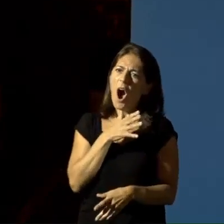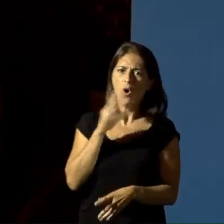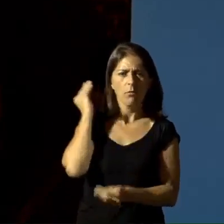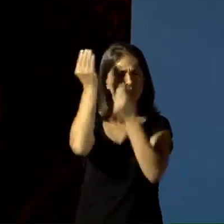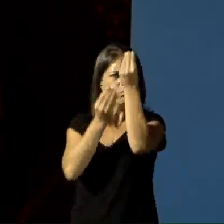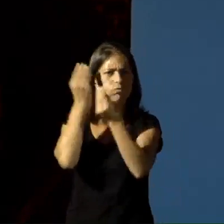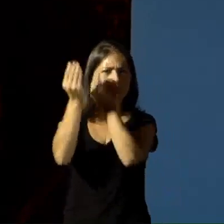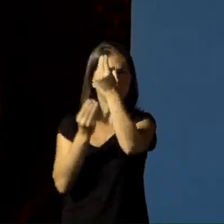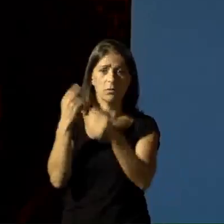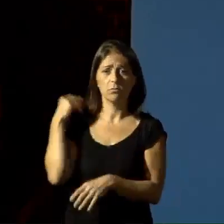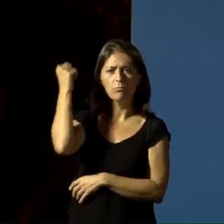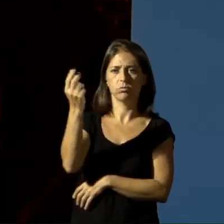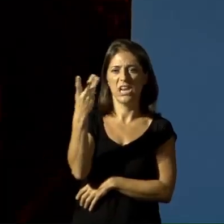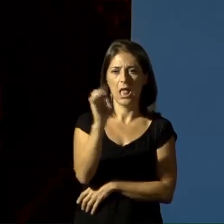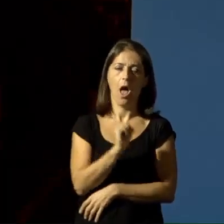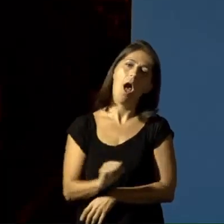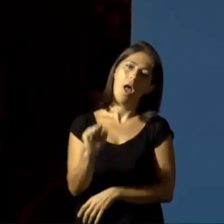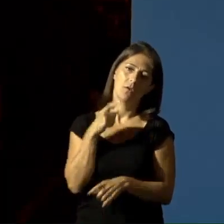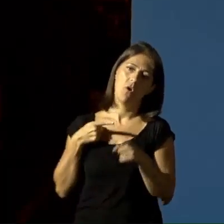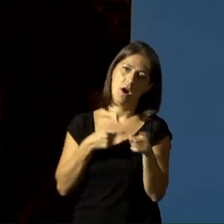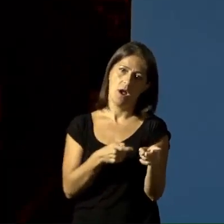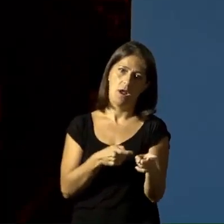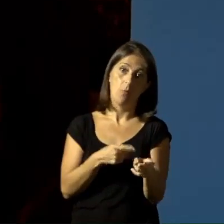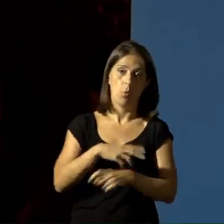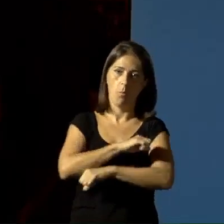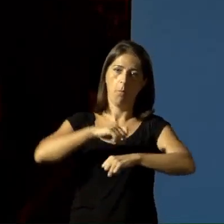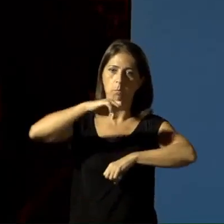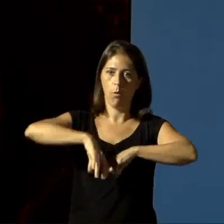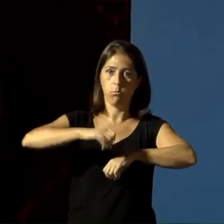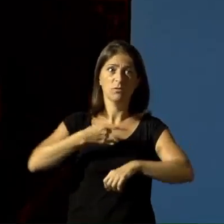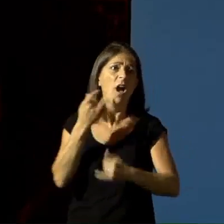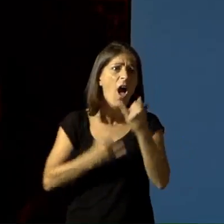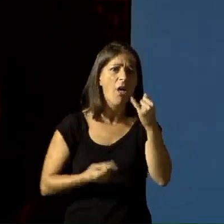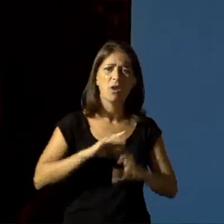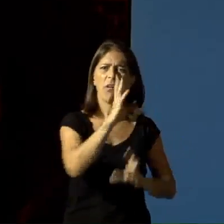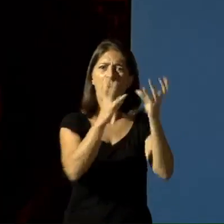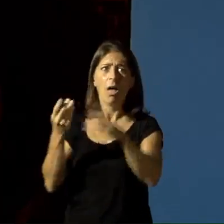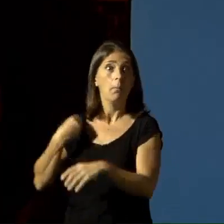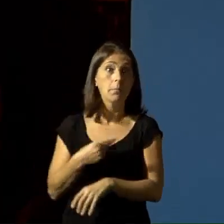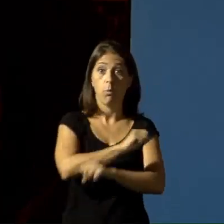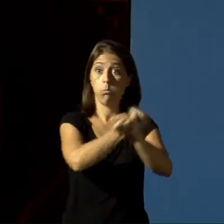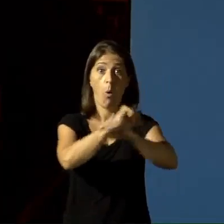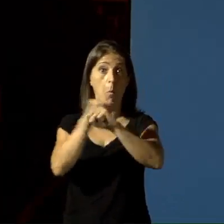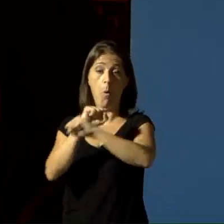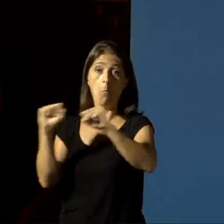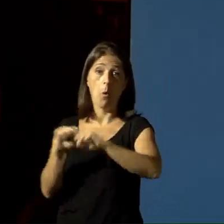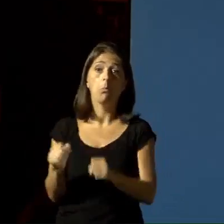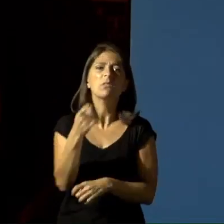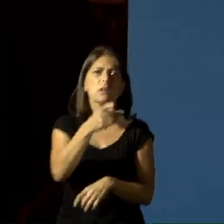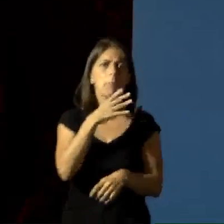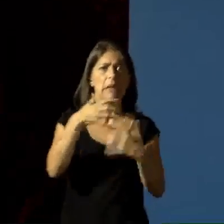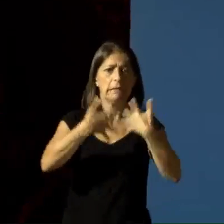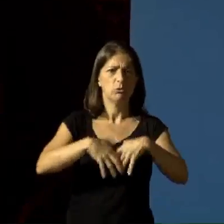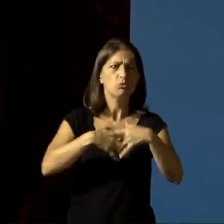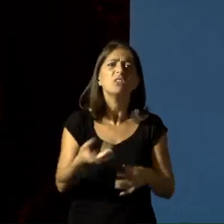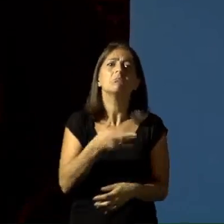reflexionar. Levamos 30 anos de guerra, de bombardeos, e senón que son os incendios. Cada verán arden os montes, será que bombardean. Que pasa cos industrias?